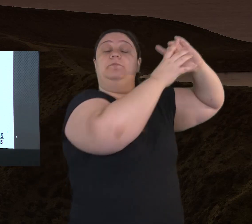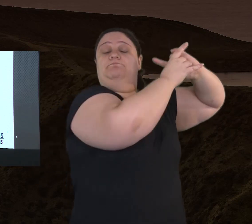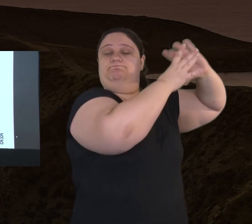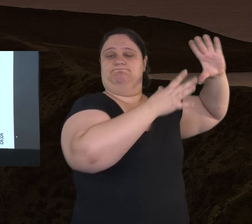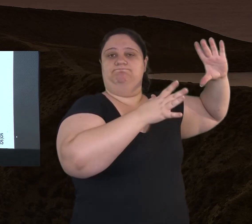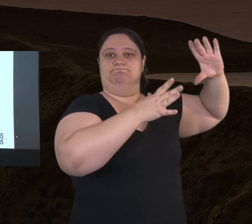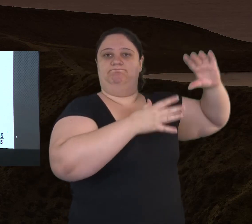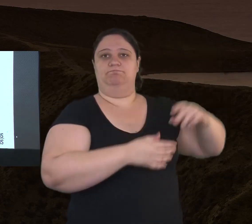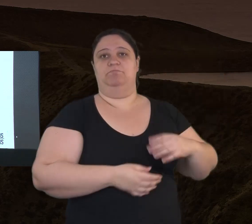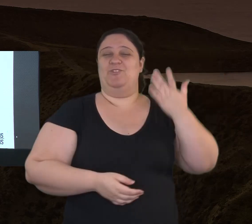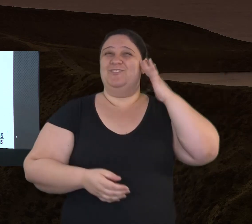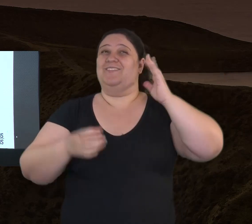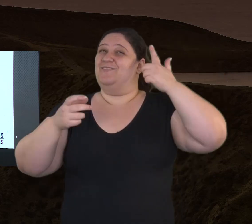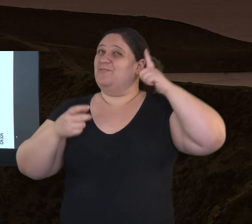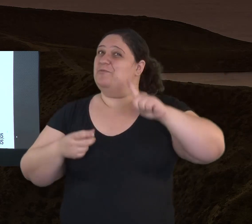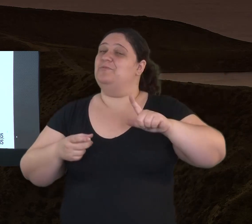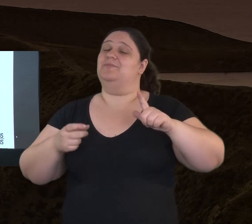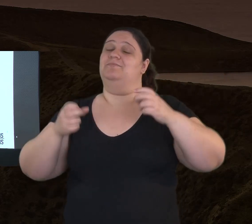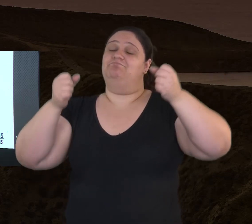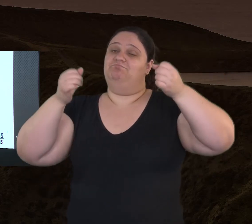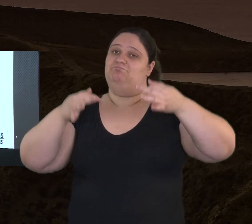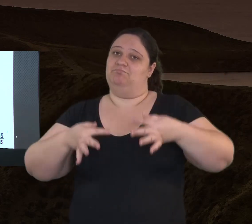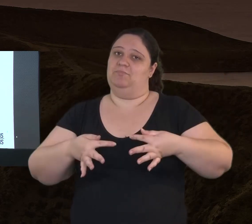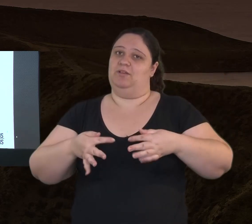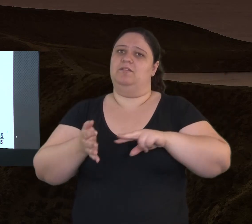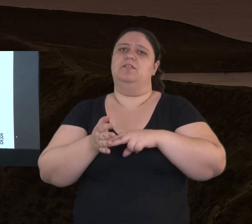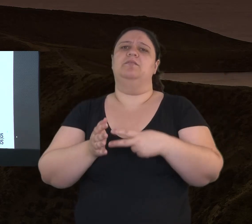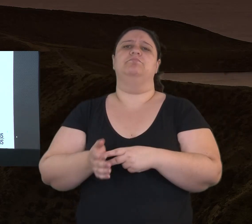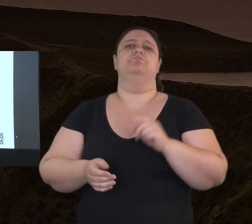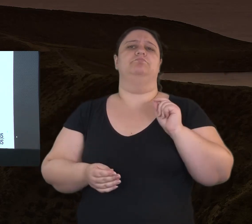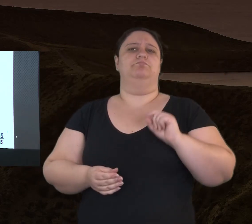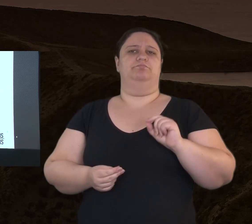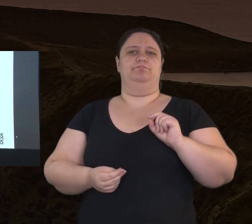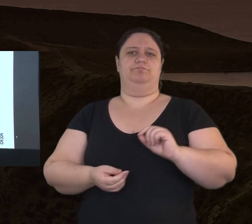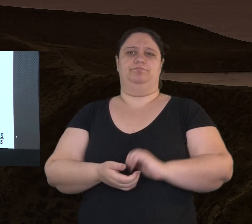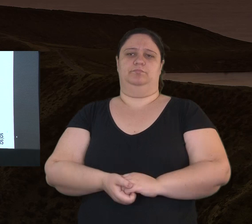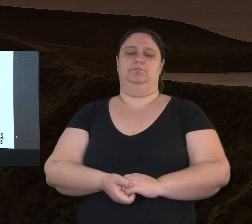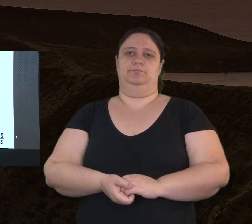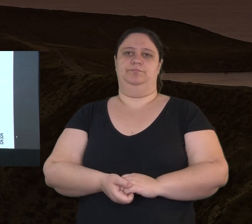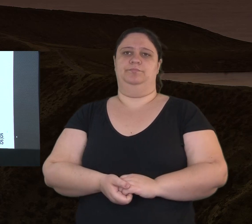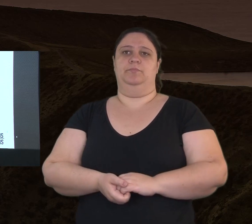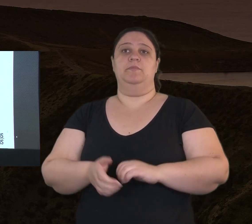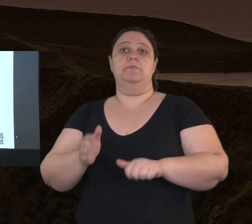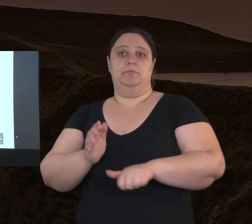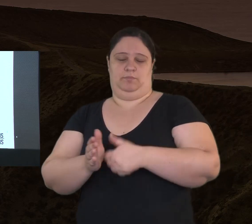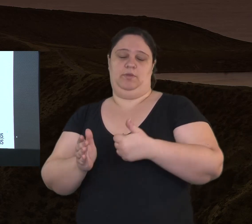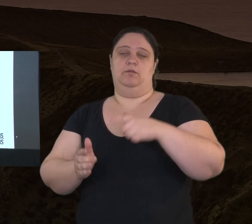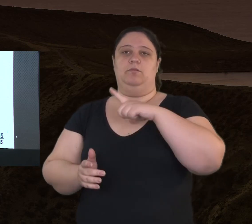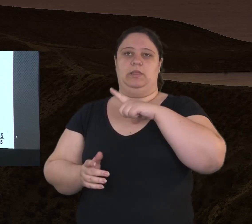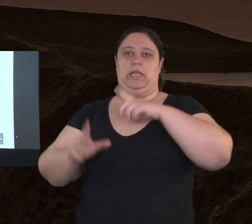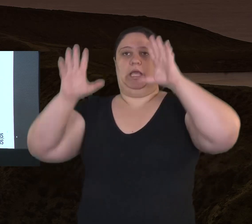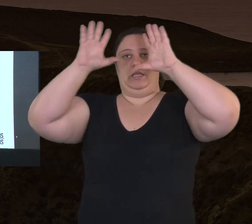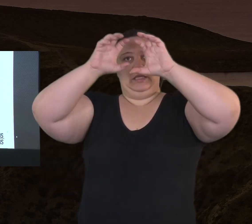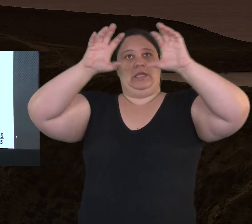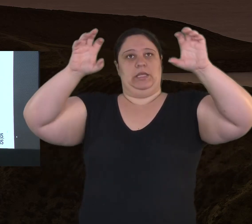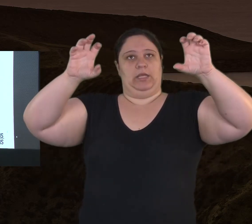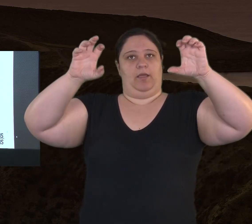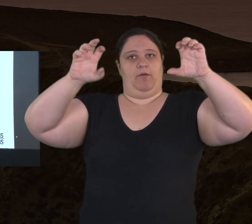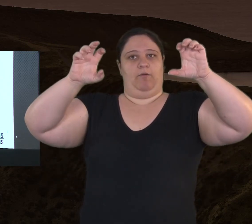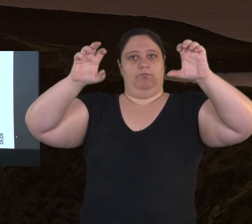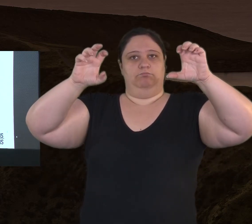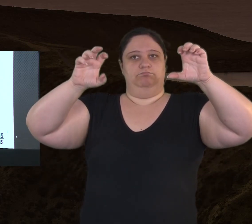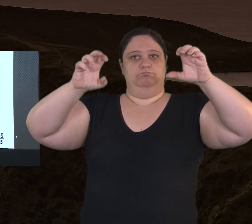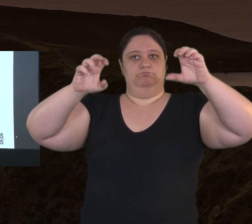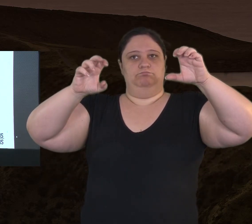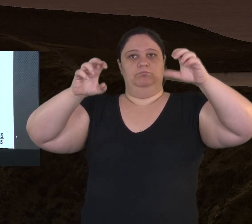se eu consegui explicar para os irmãos. Isso quer dizer o quê? Quer dizer que, em primeiro lugar, nós temos o céu físico.